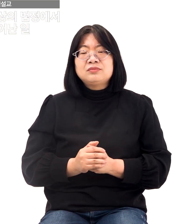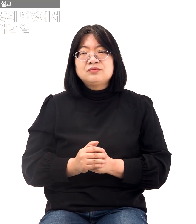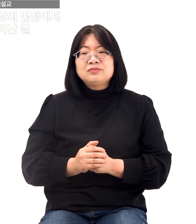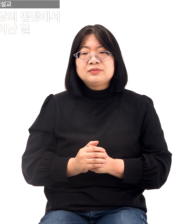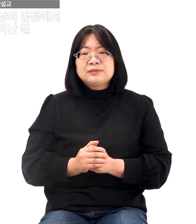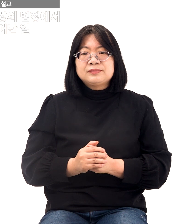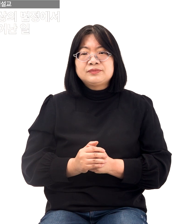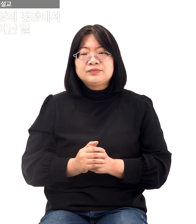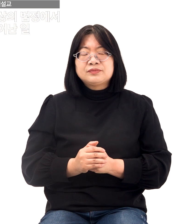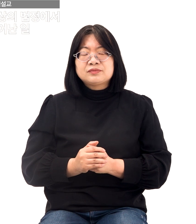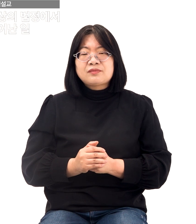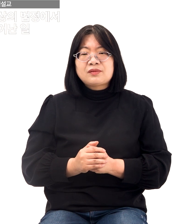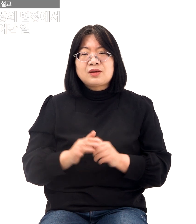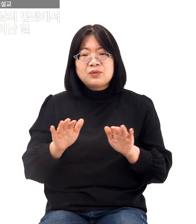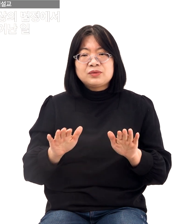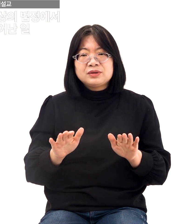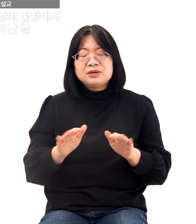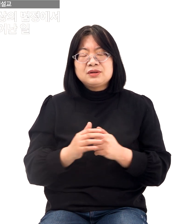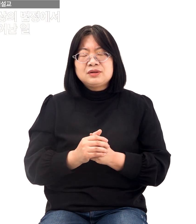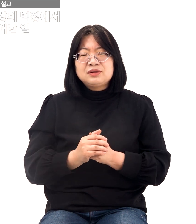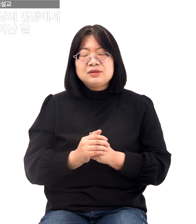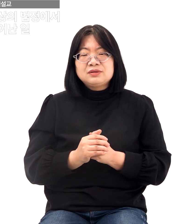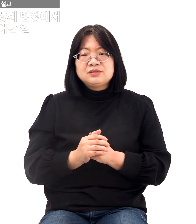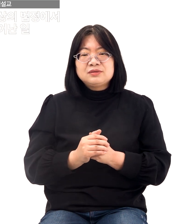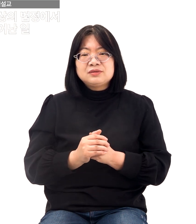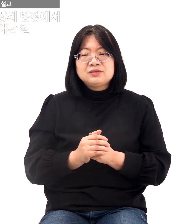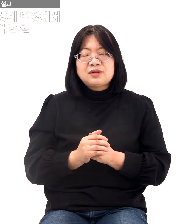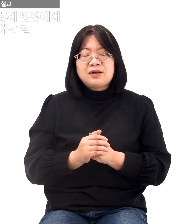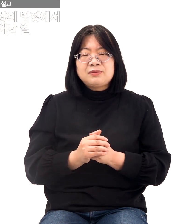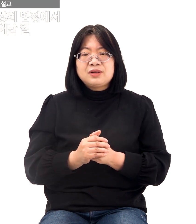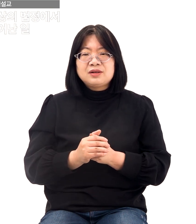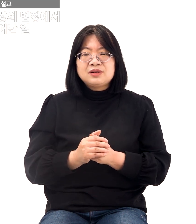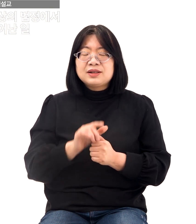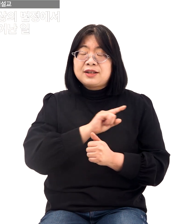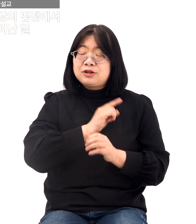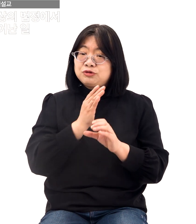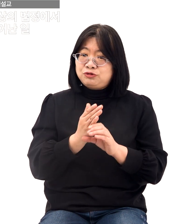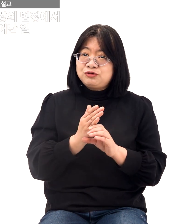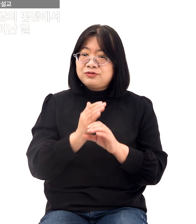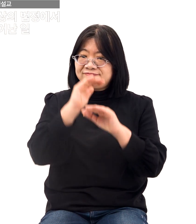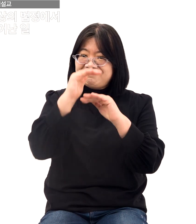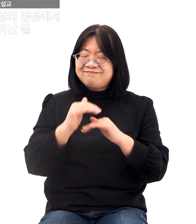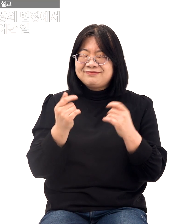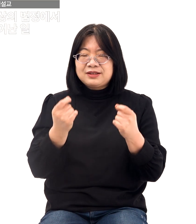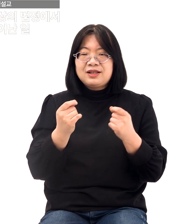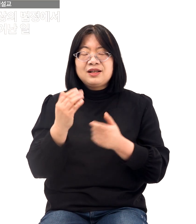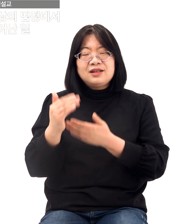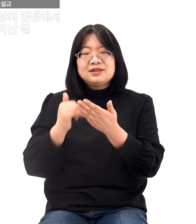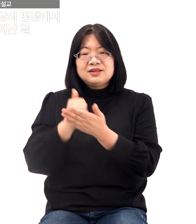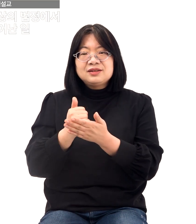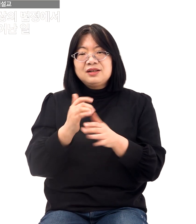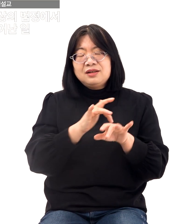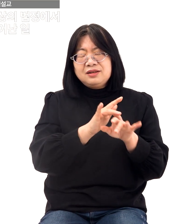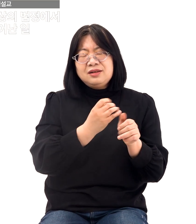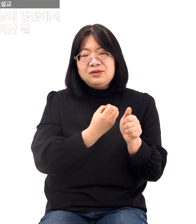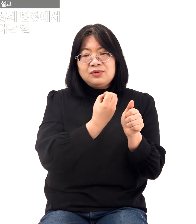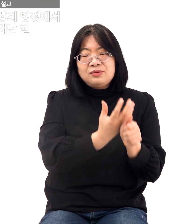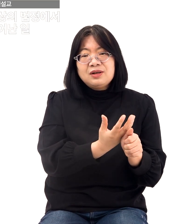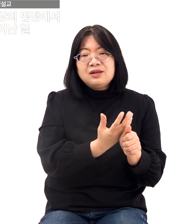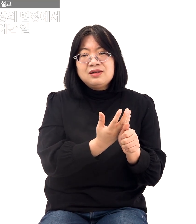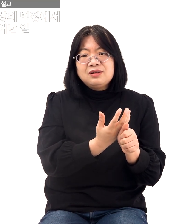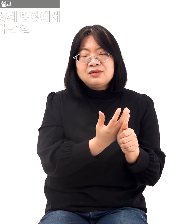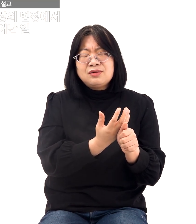돼요. 어쩌면 오늘 이것이 몸통에 해당하는 부분입니다. 왜 하나님은 사탄의